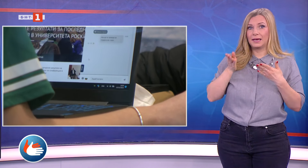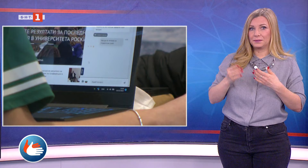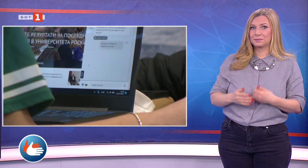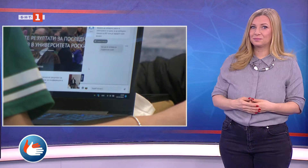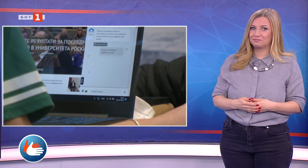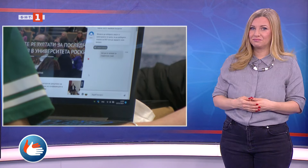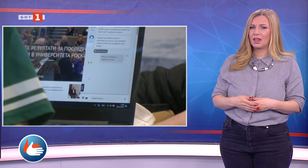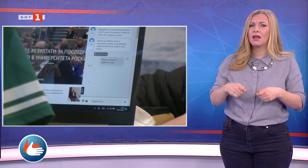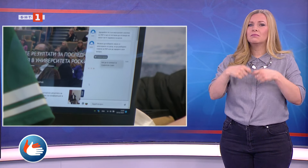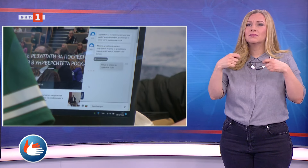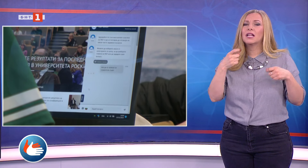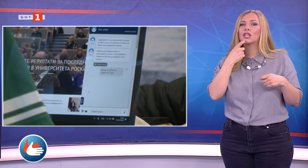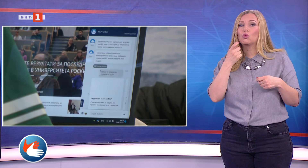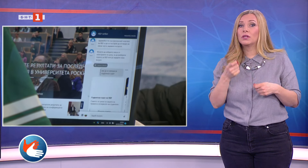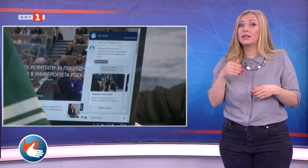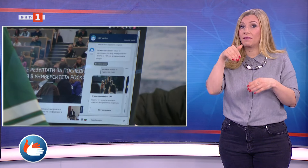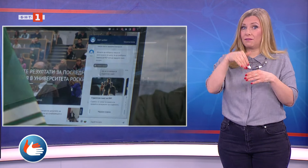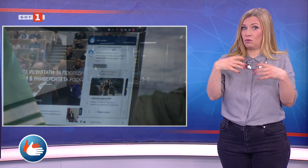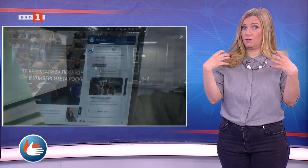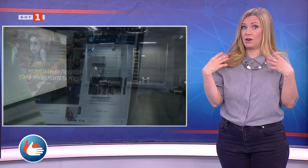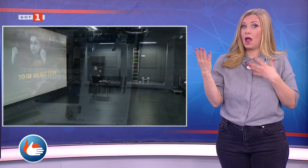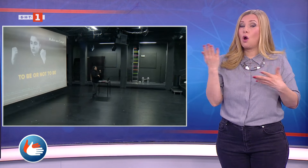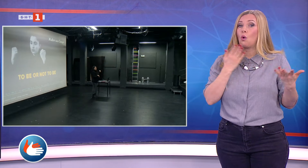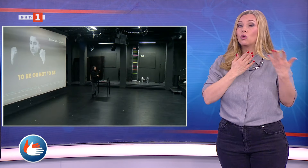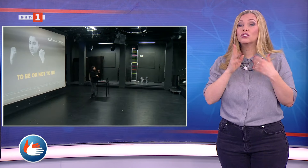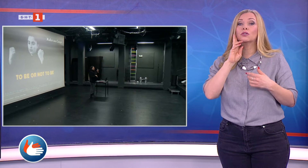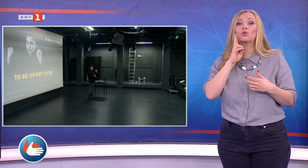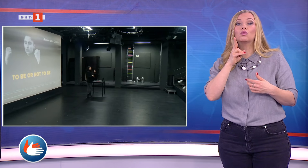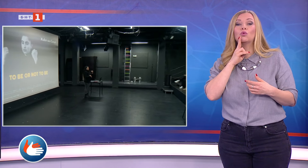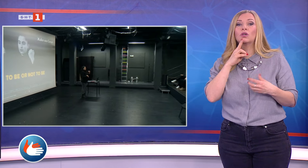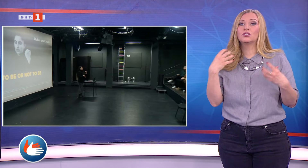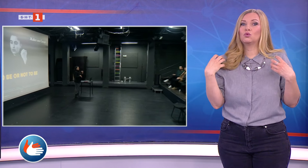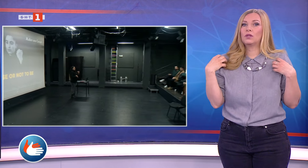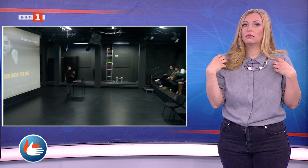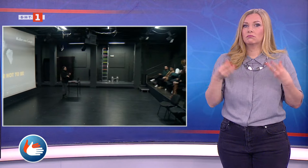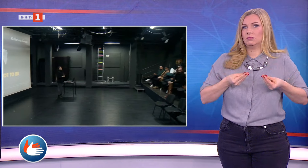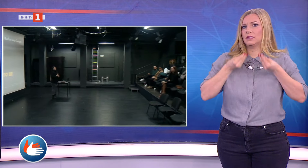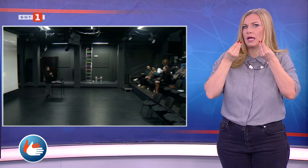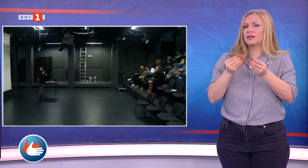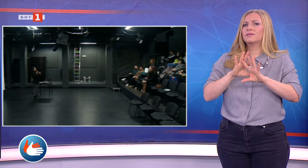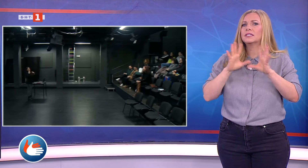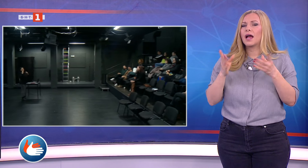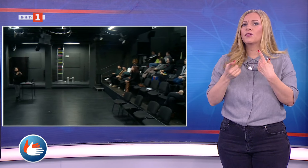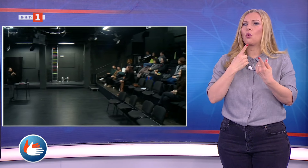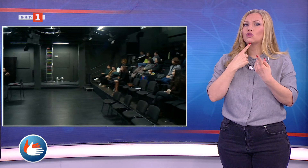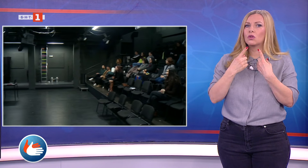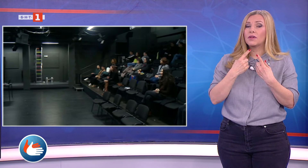От дълги години в университета учат и студенти с увреден слух, на които са осигурени всякакви условия, така че учебният процес да